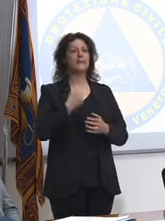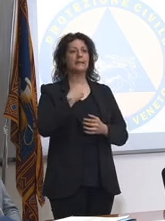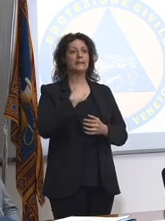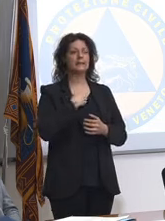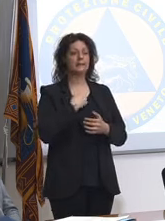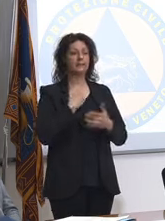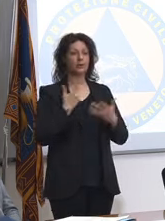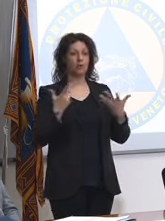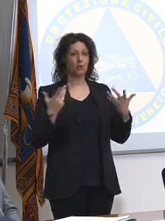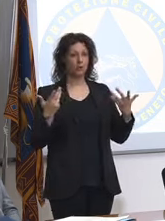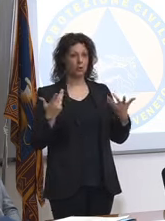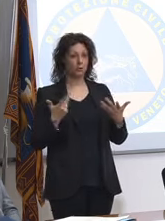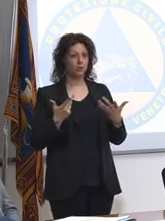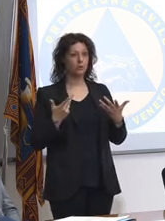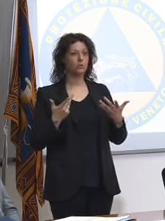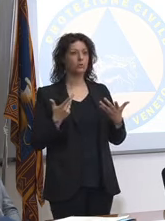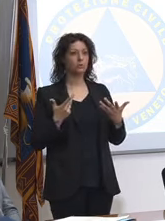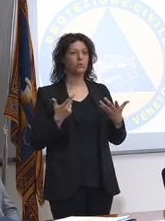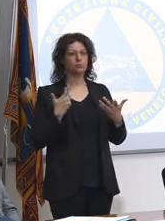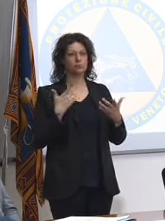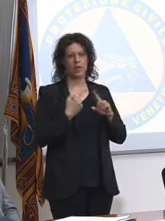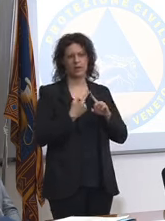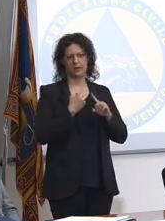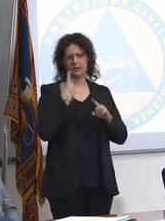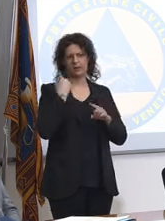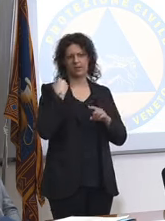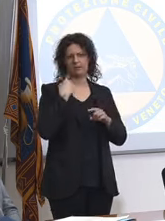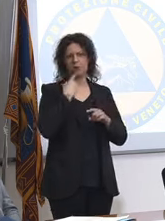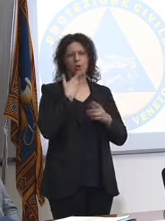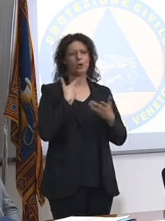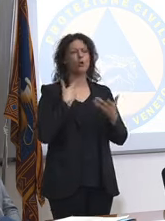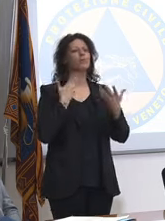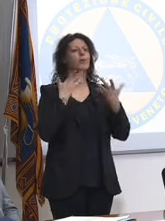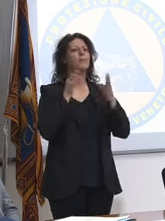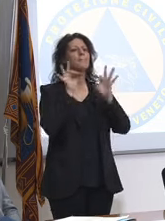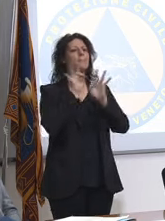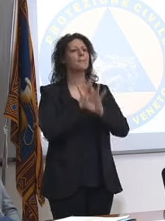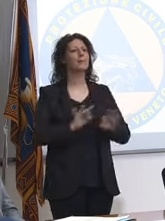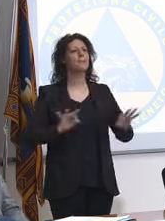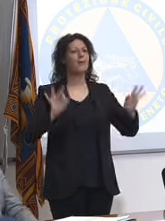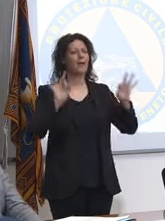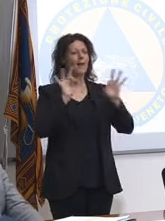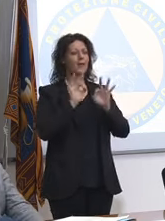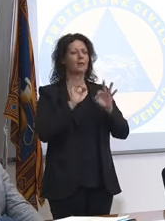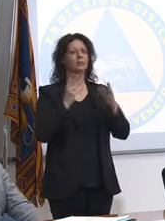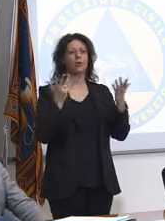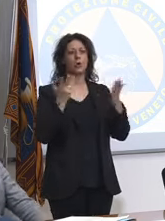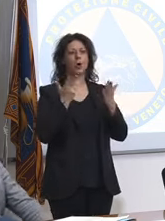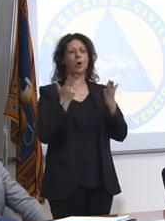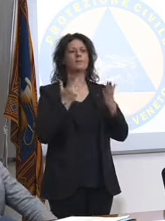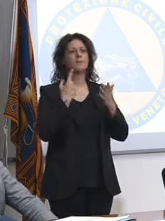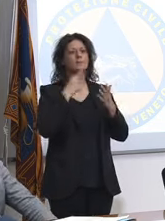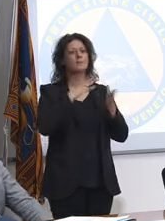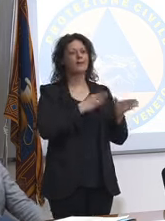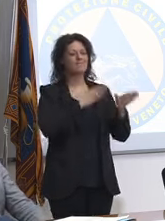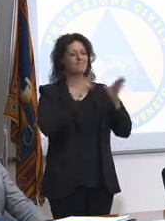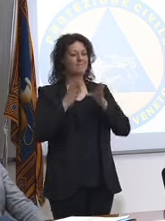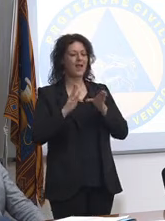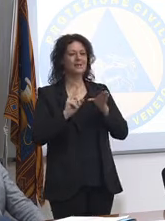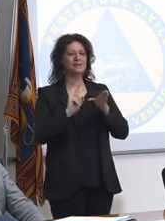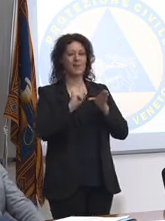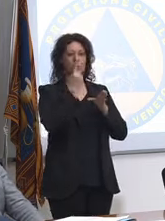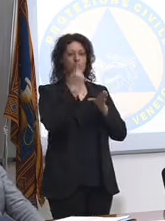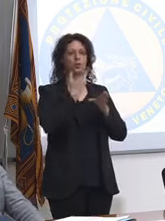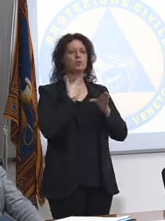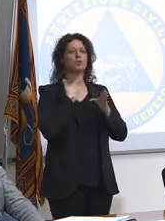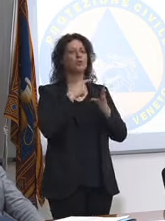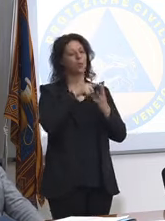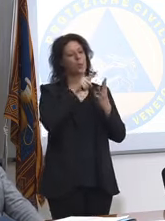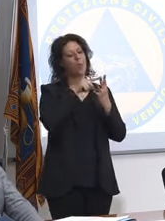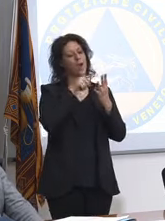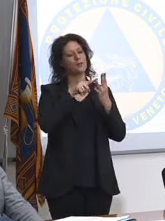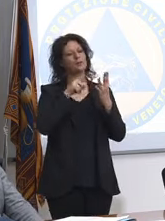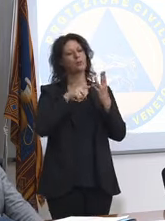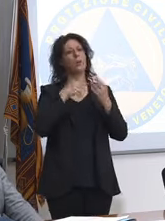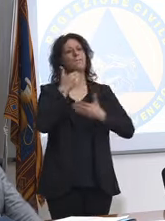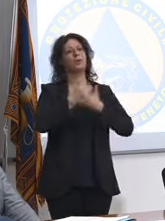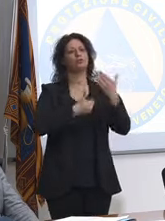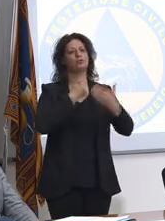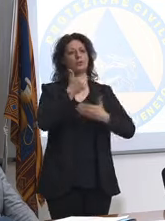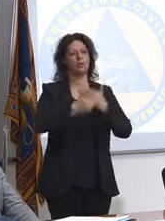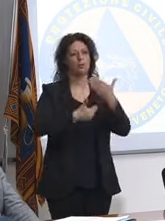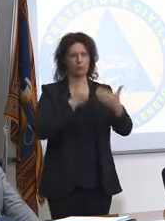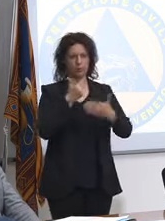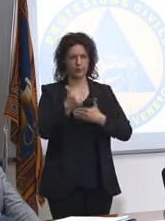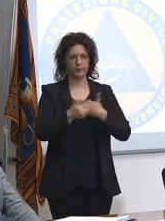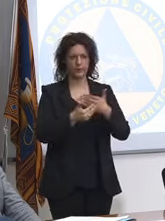diverse, l'ho detto l'altro giorno, procedure operative. Per la fase 1 sono 4. La prima